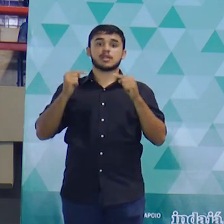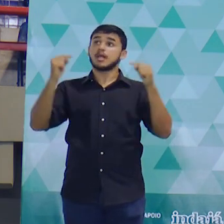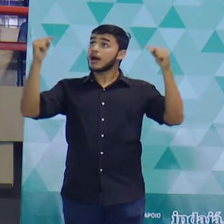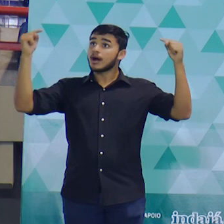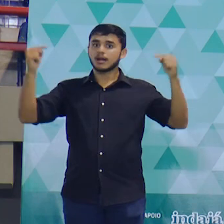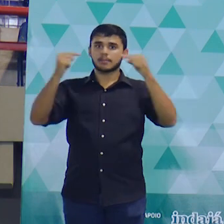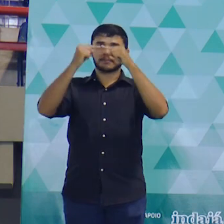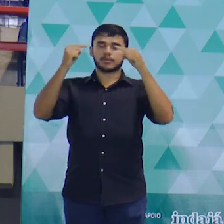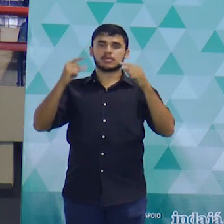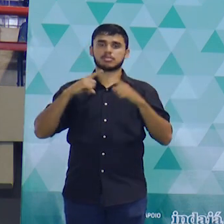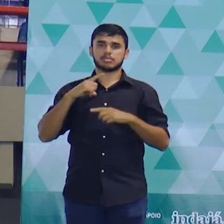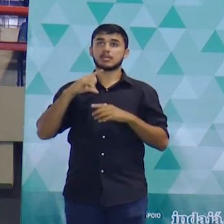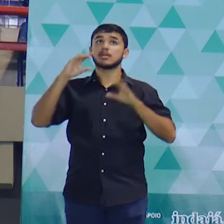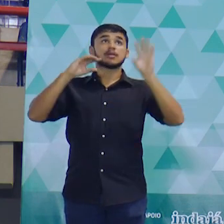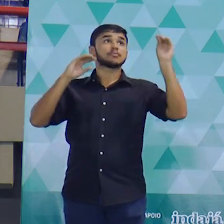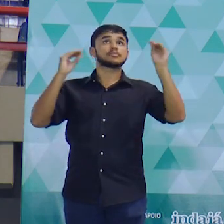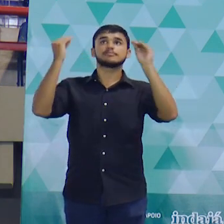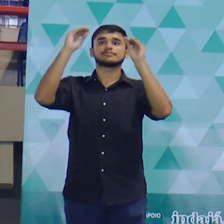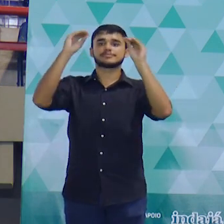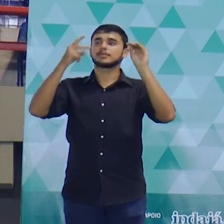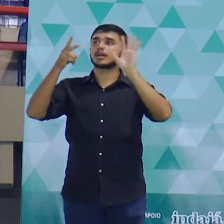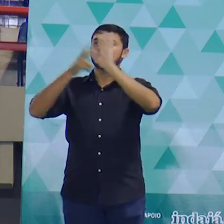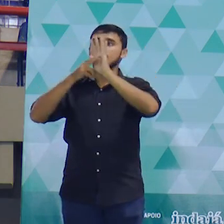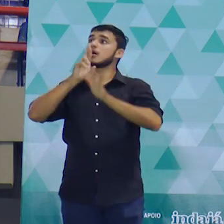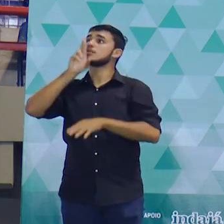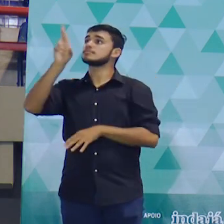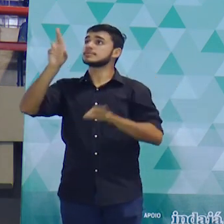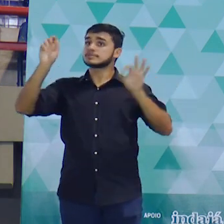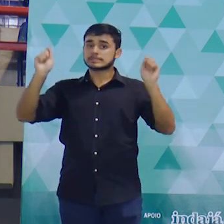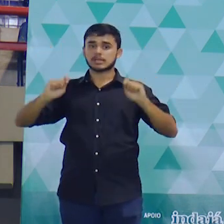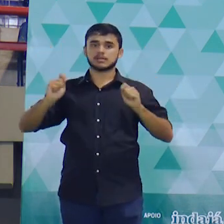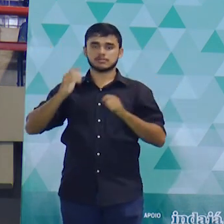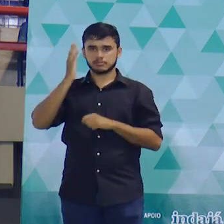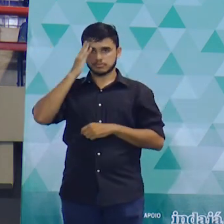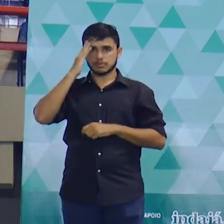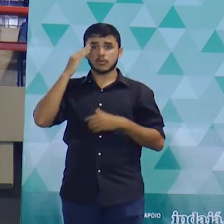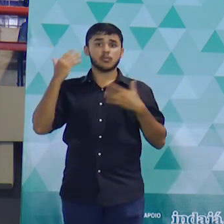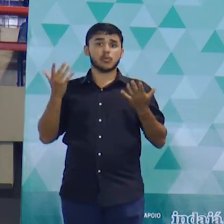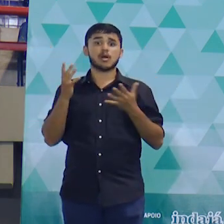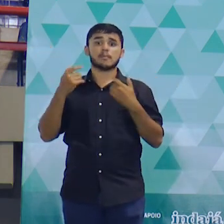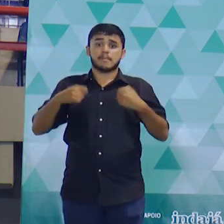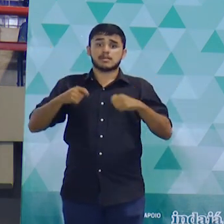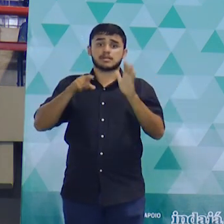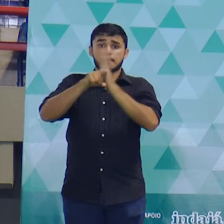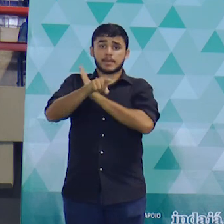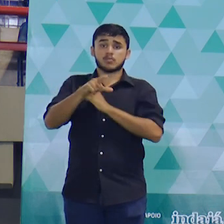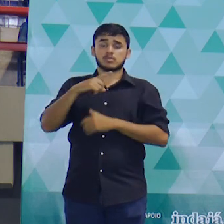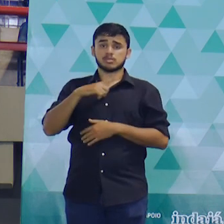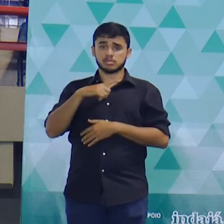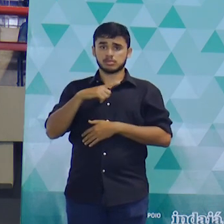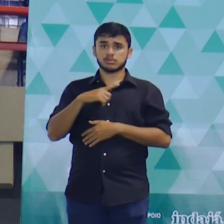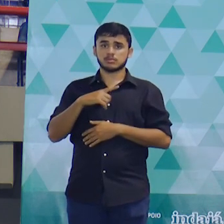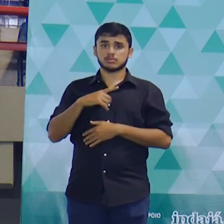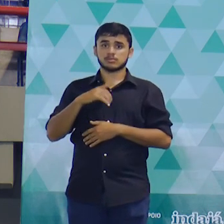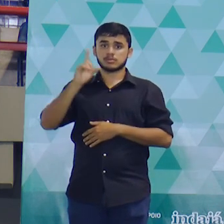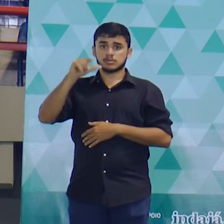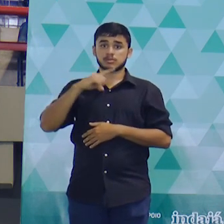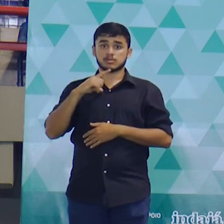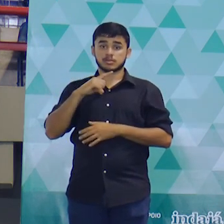são aquele cuja informação é dada e aquele cuja informação é pedida. Verifica a proporção entre eles